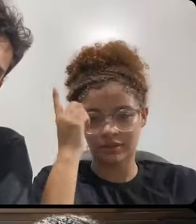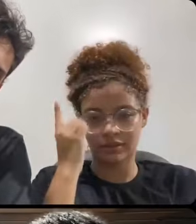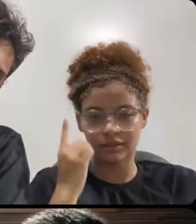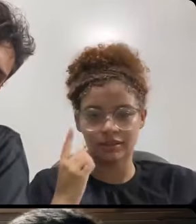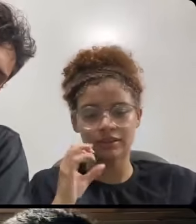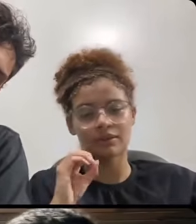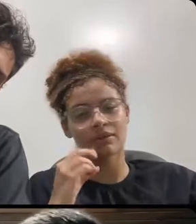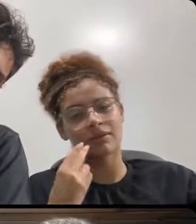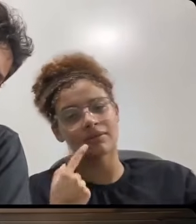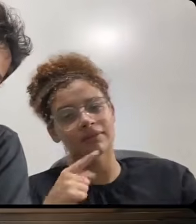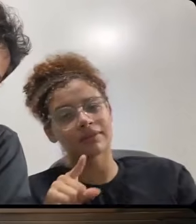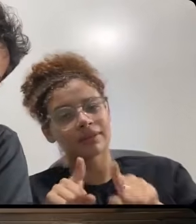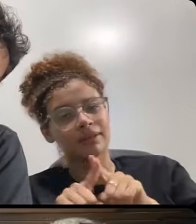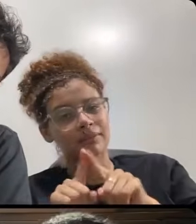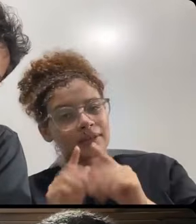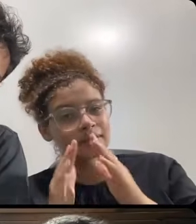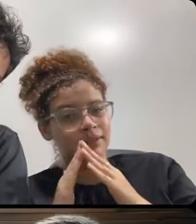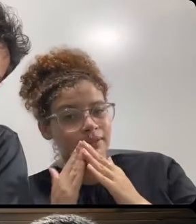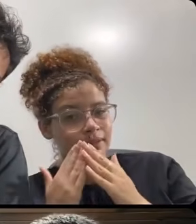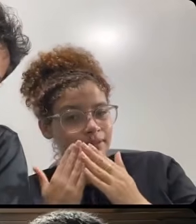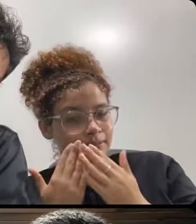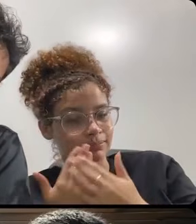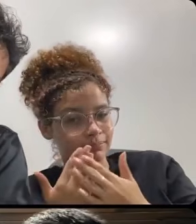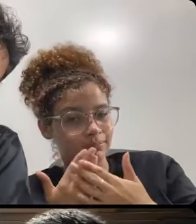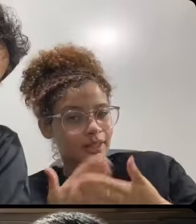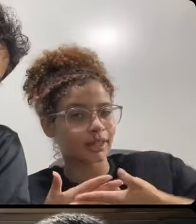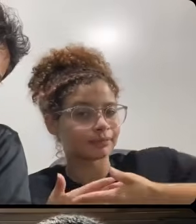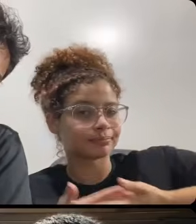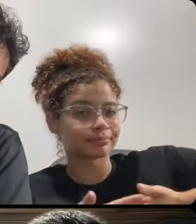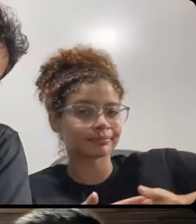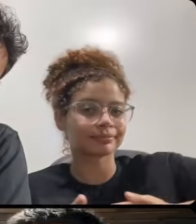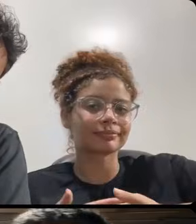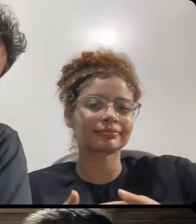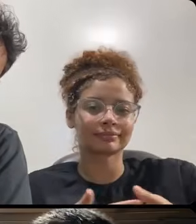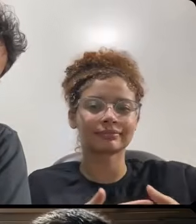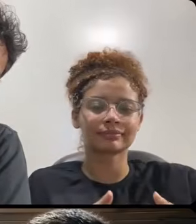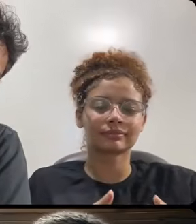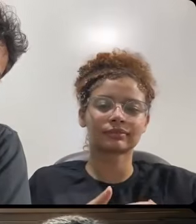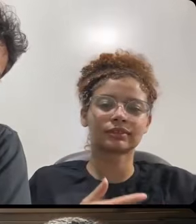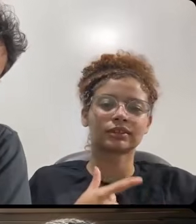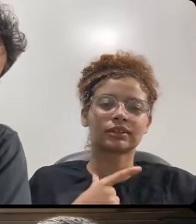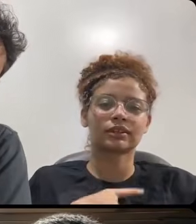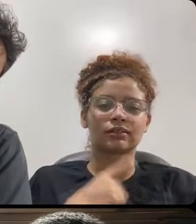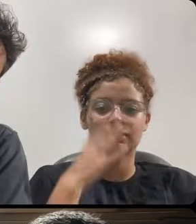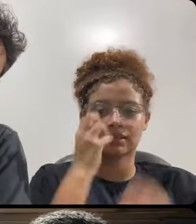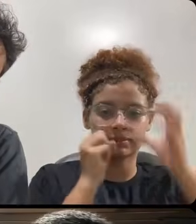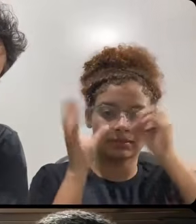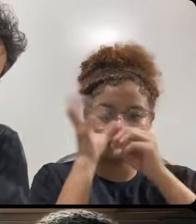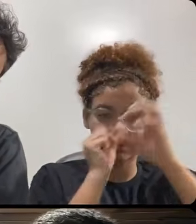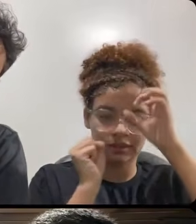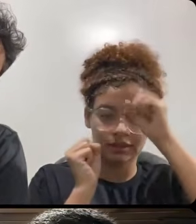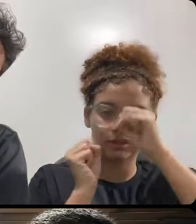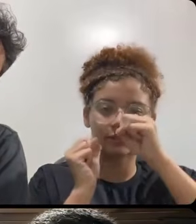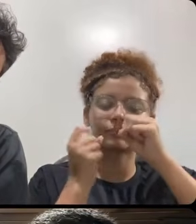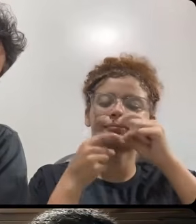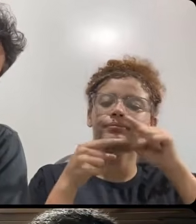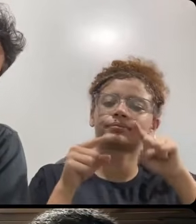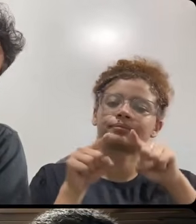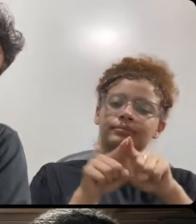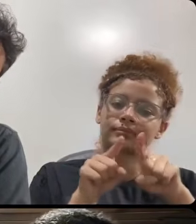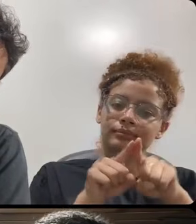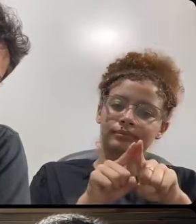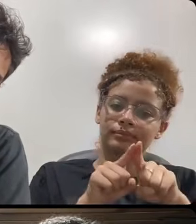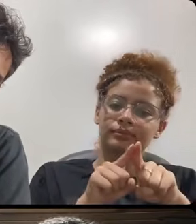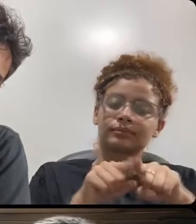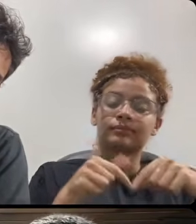numa creche. Quem diria, né? Trabalhar numa creche. Mas eu fico assim, né? Mas tudo foi aprendizado e digo